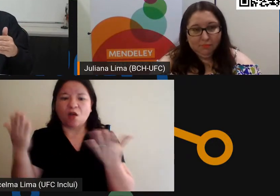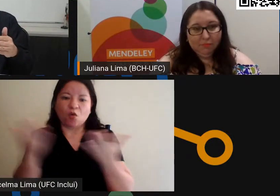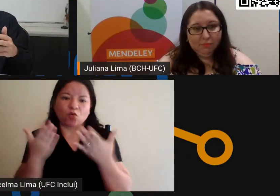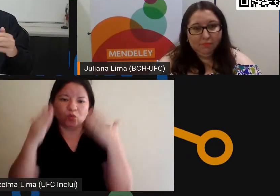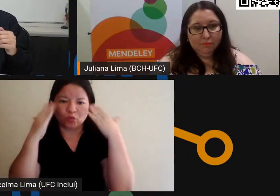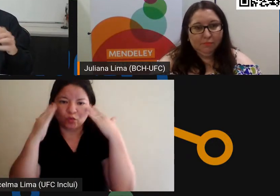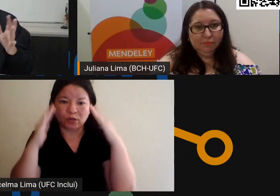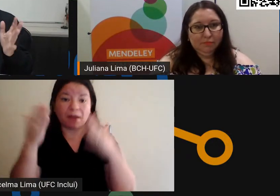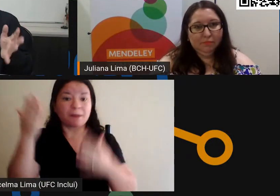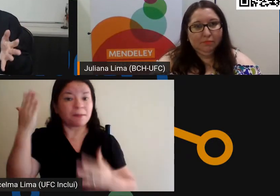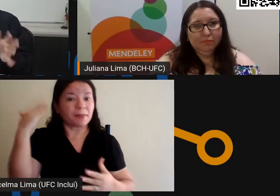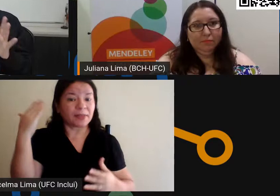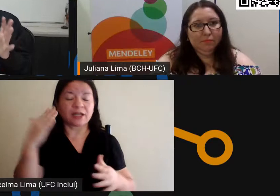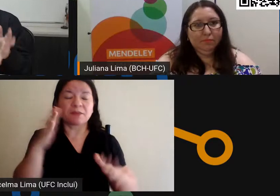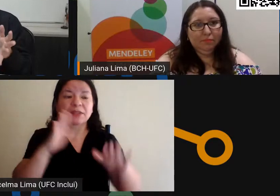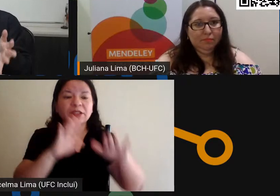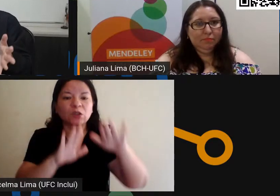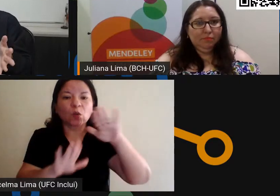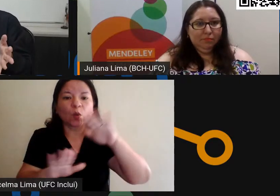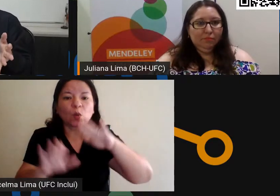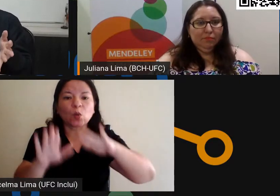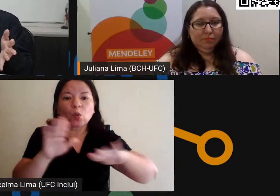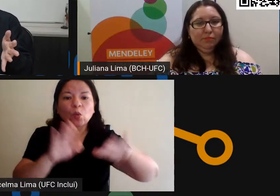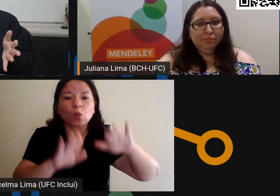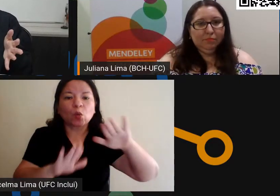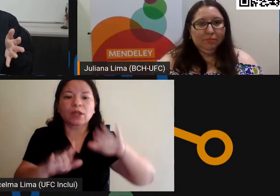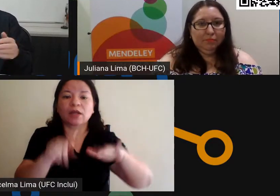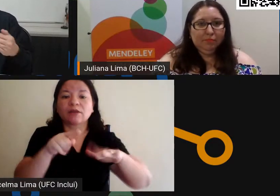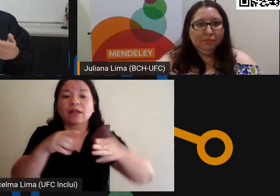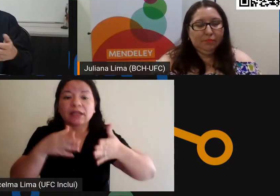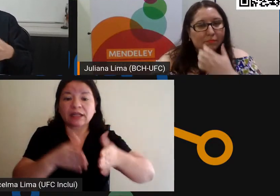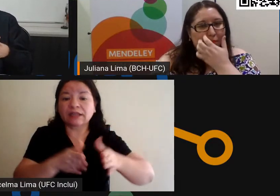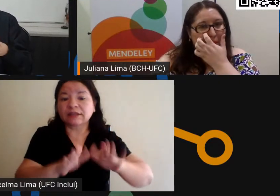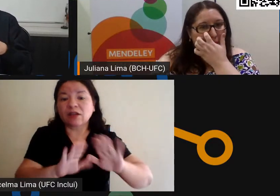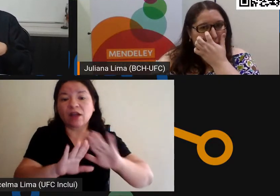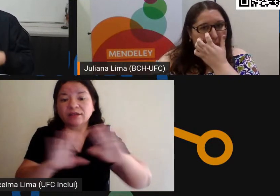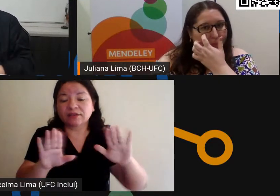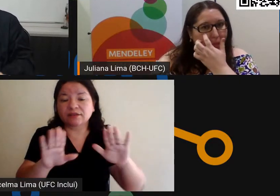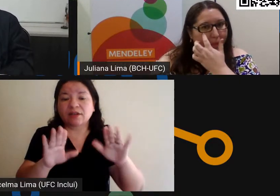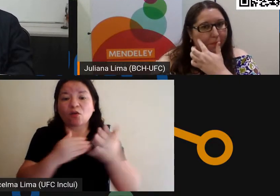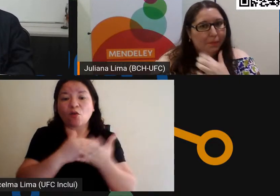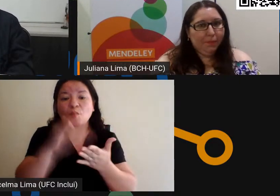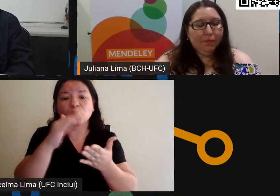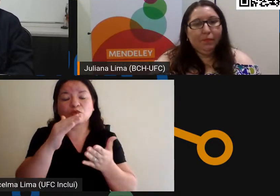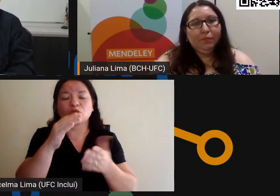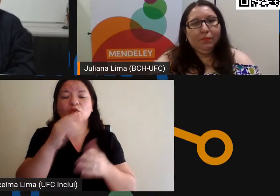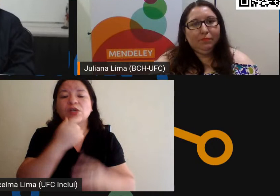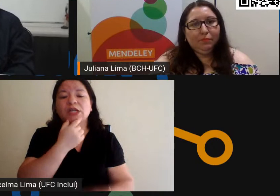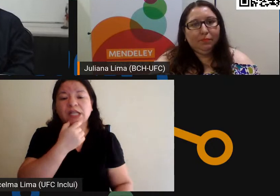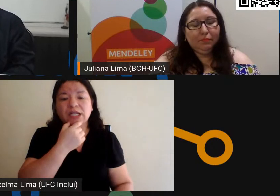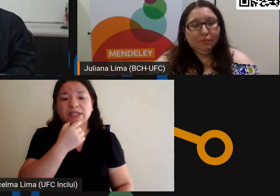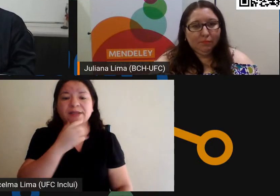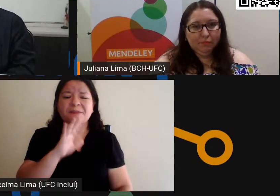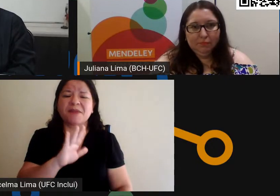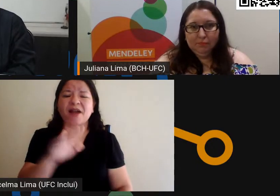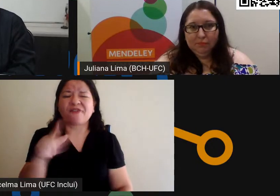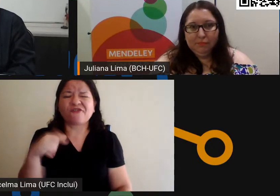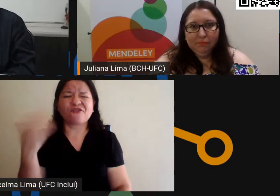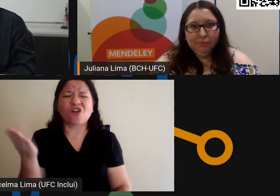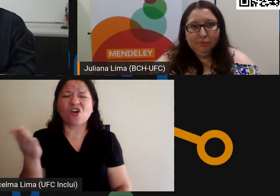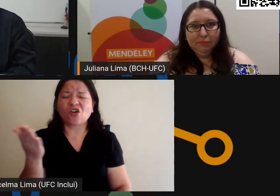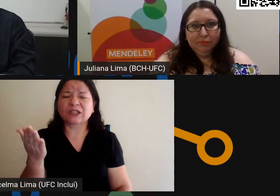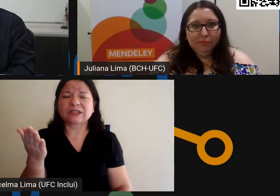muito cuidado com a redação. Ela nasceu em inglês, tá? Ela já nasceu em inglês. Agora, fora, o cara